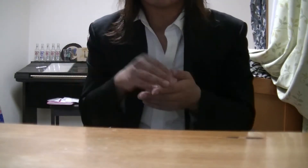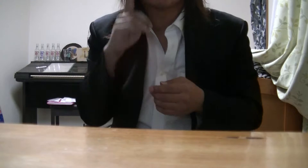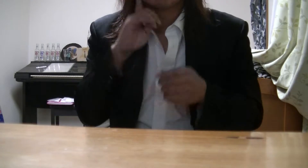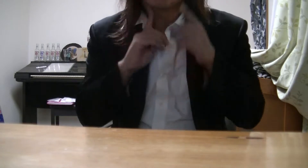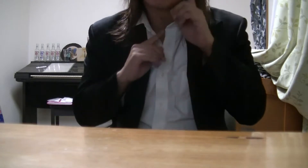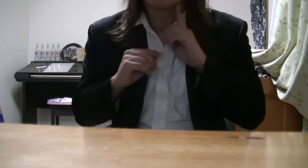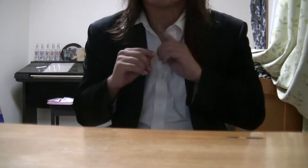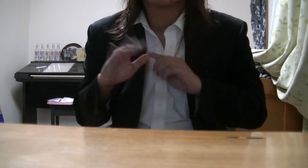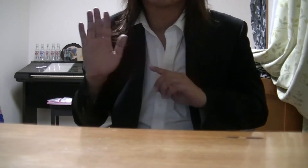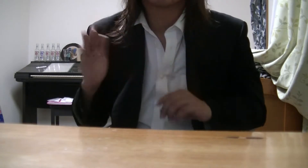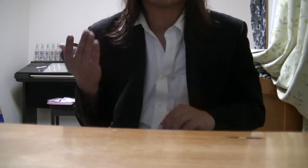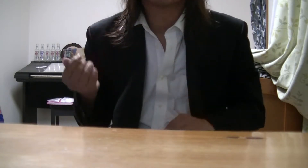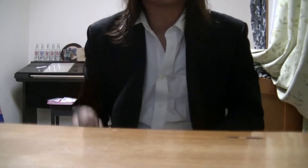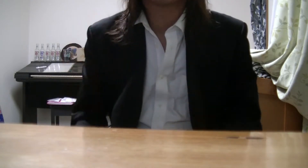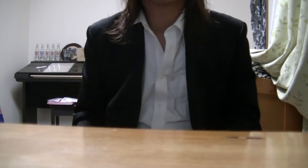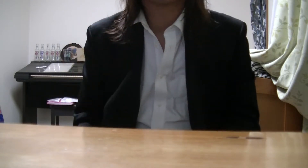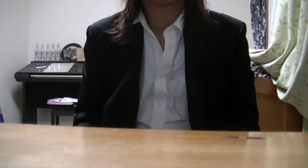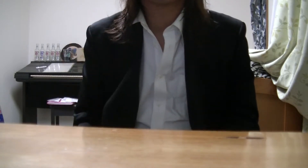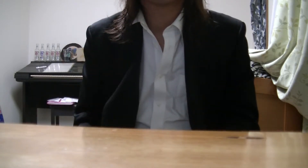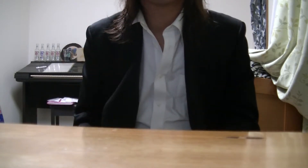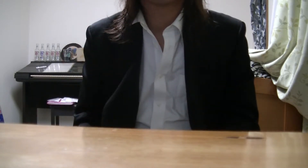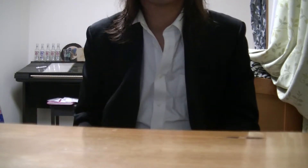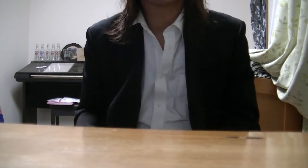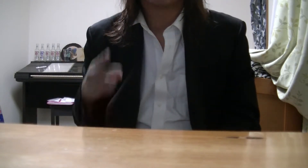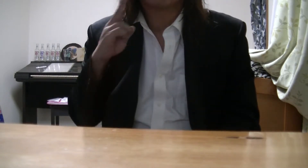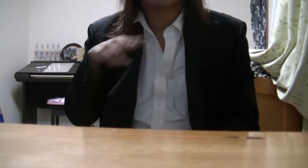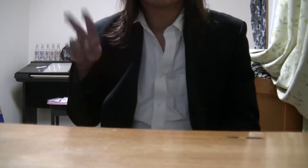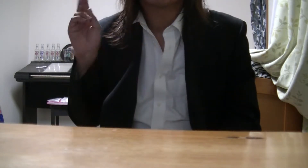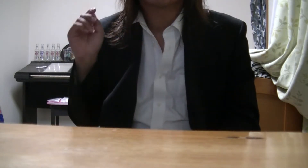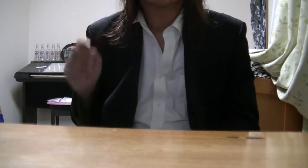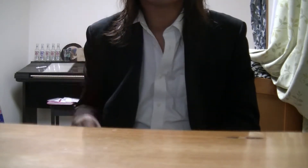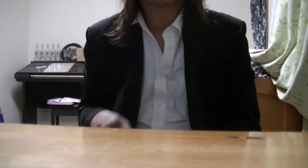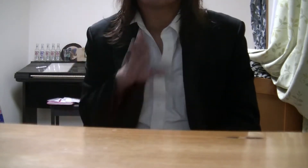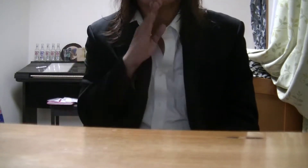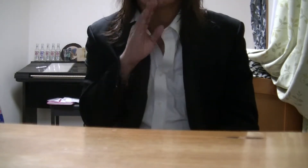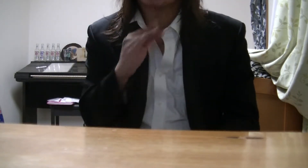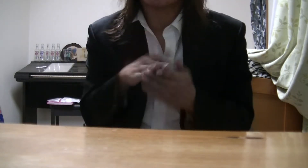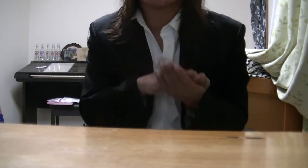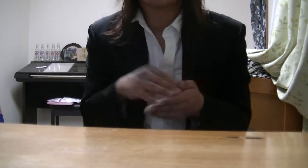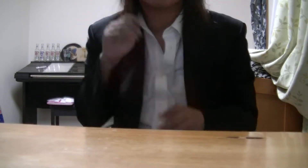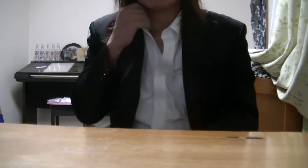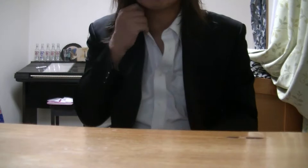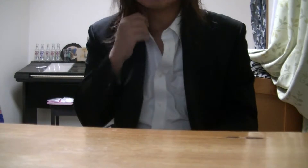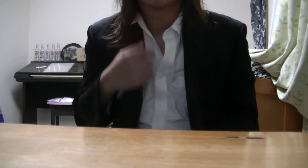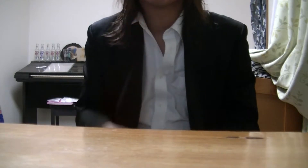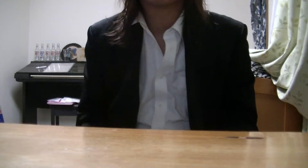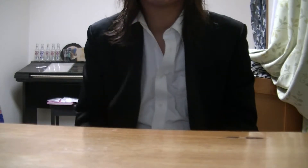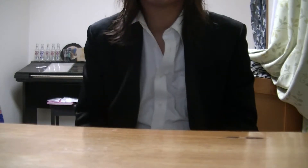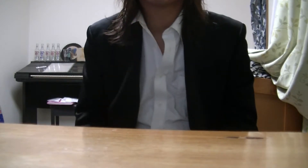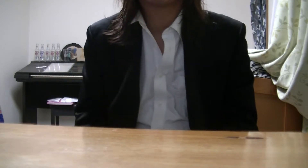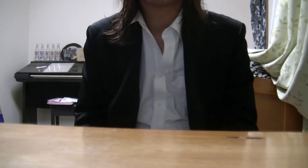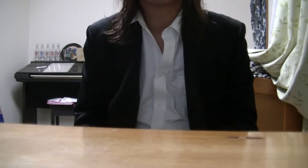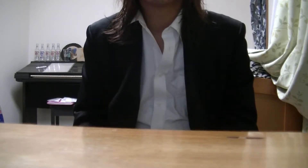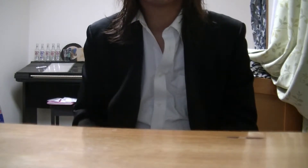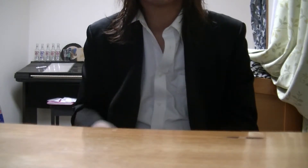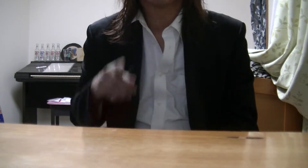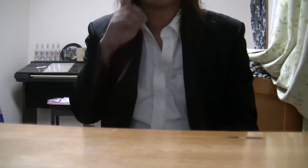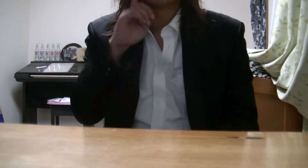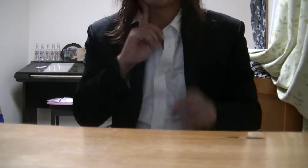よ、疑ってましたもんね、本当は死んでないとか。お父さんの亡骸を部屋に連れて行った時も